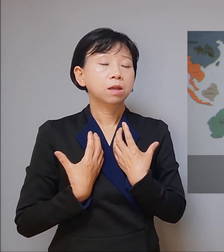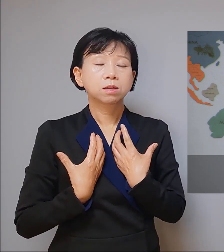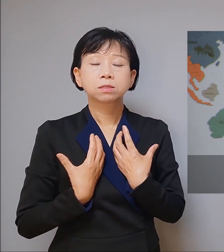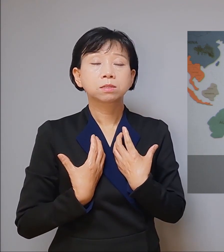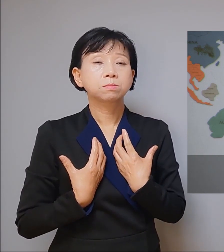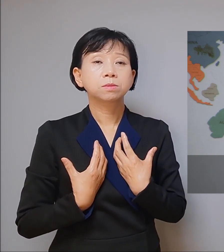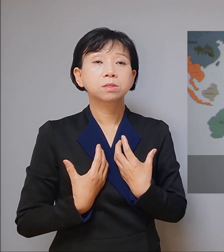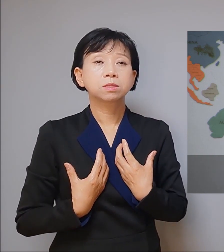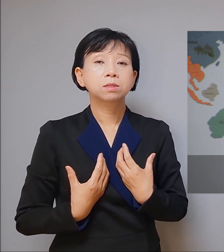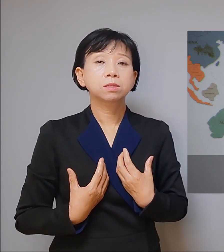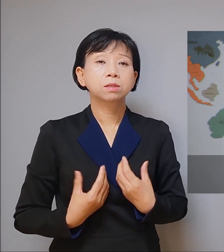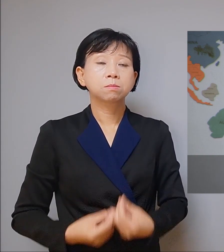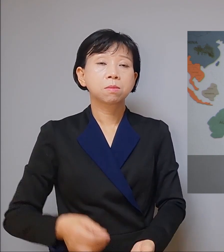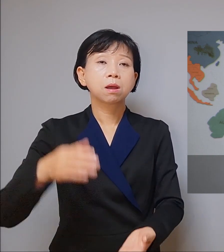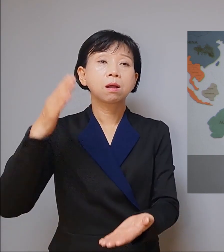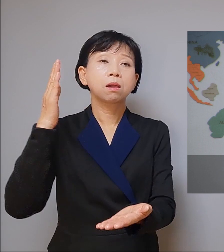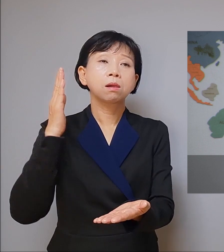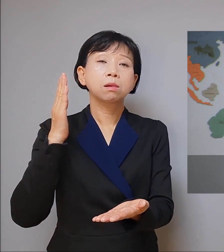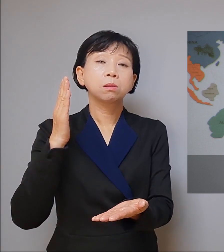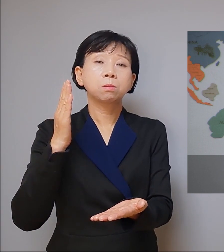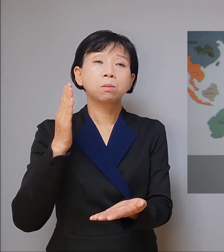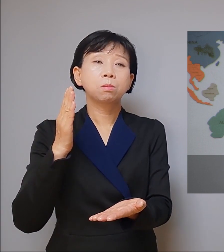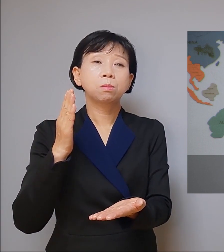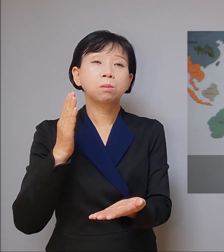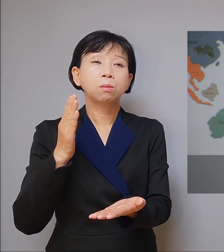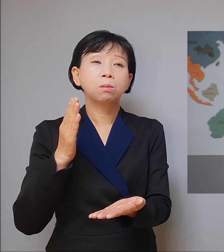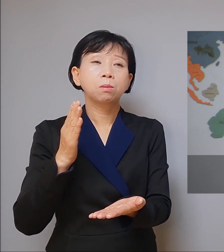앉아서 낙심치